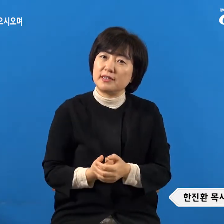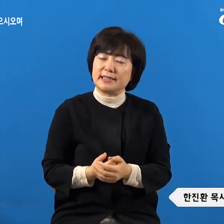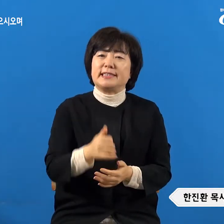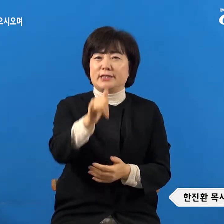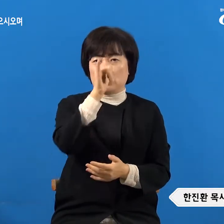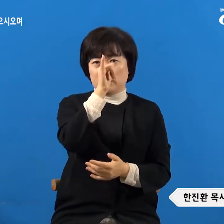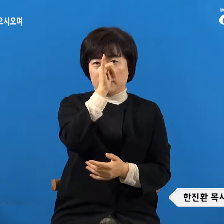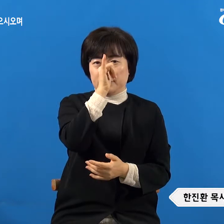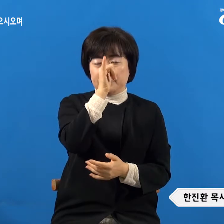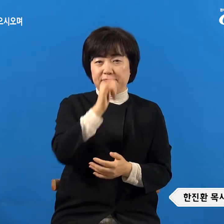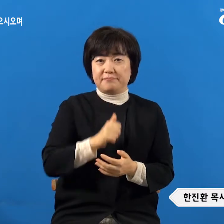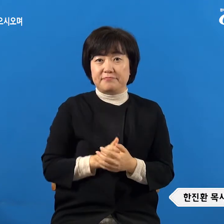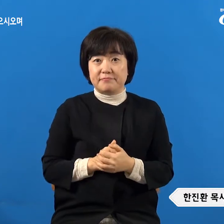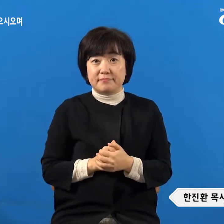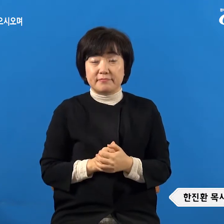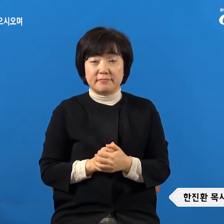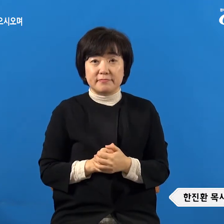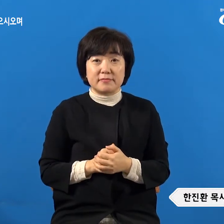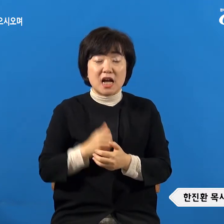있습니다.